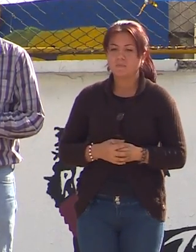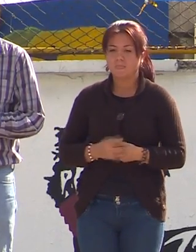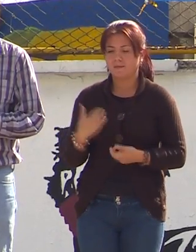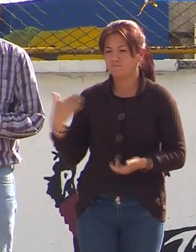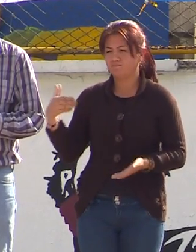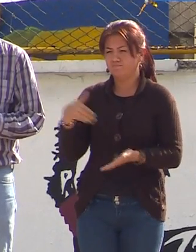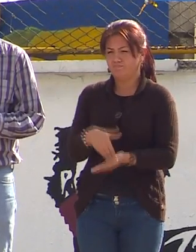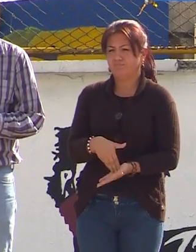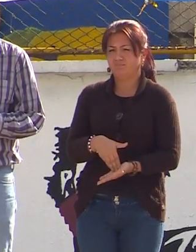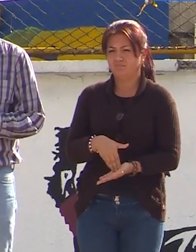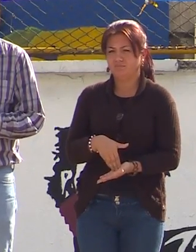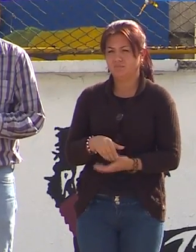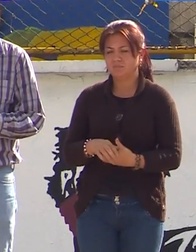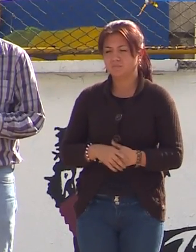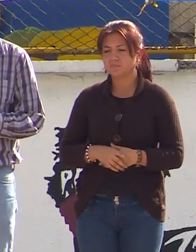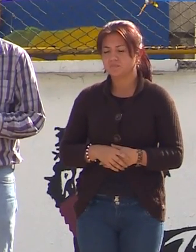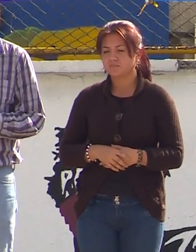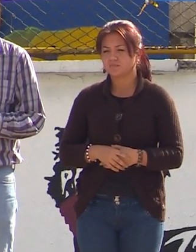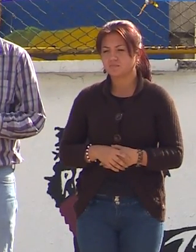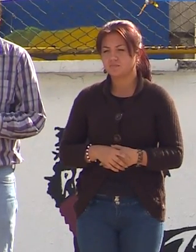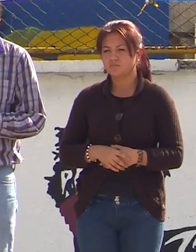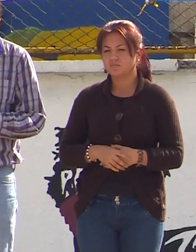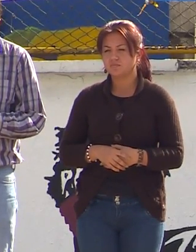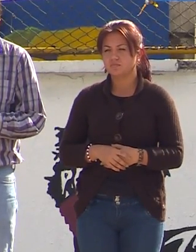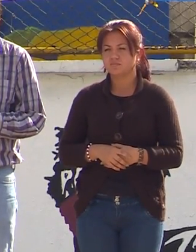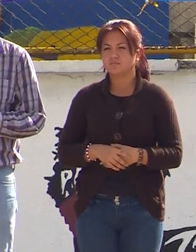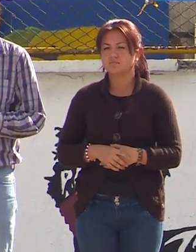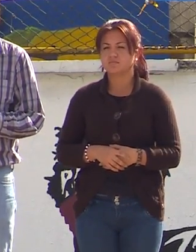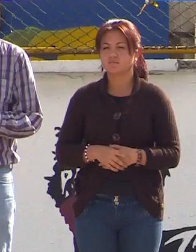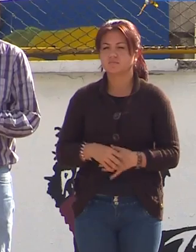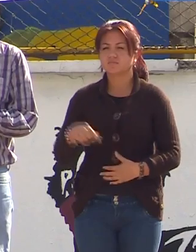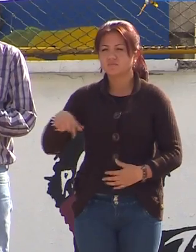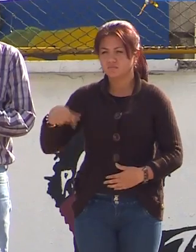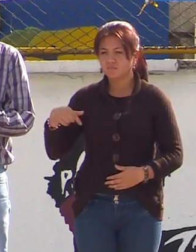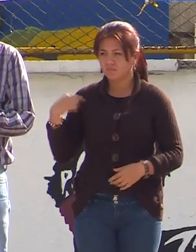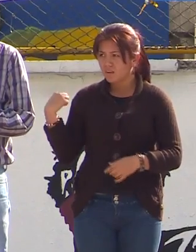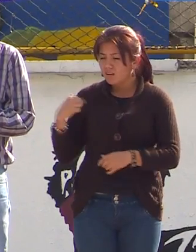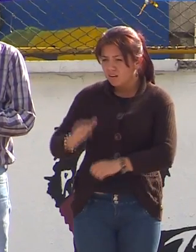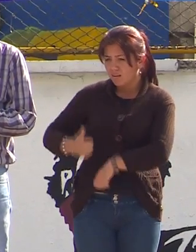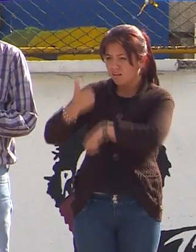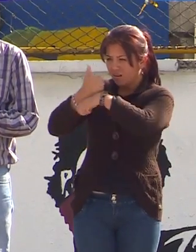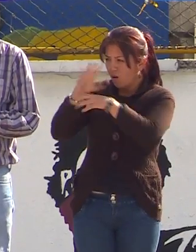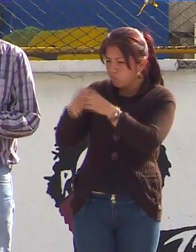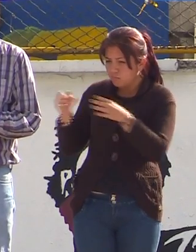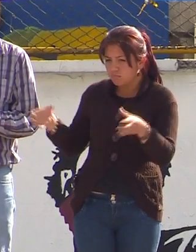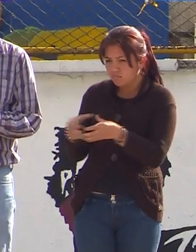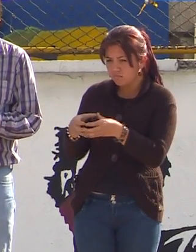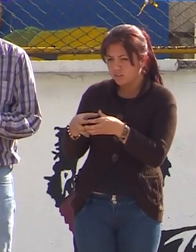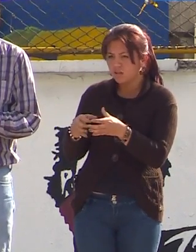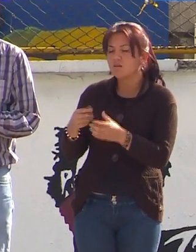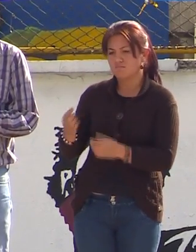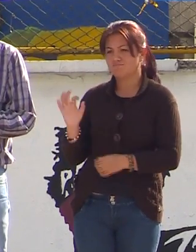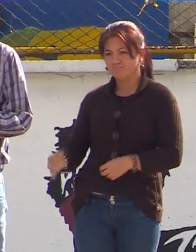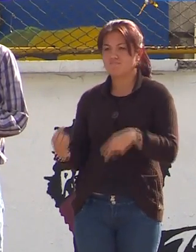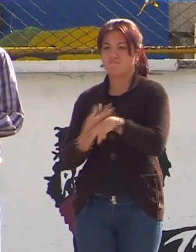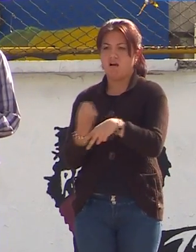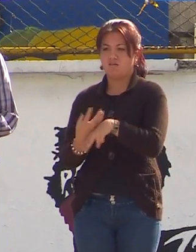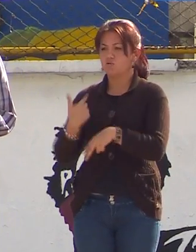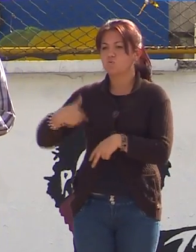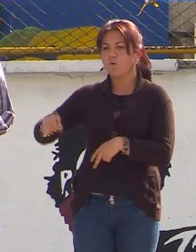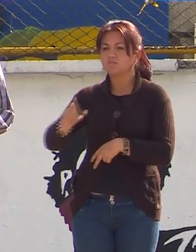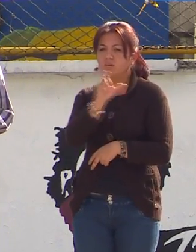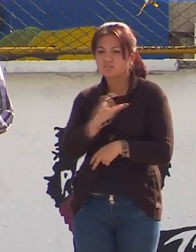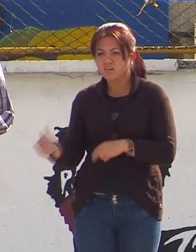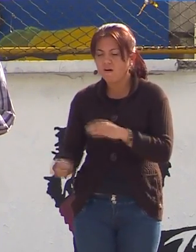En su dirección hay maestros, no mercachifles del dinero sucio. Para este